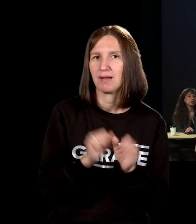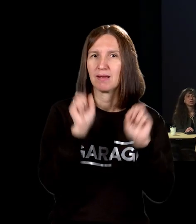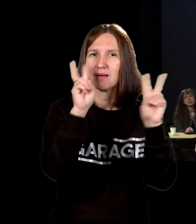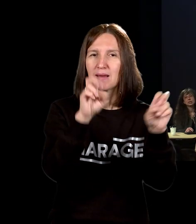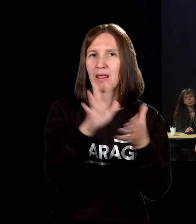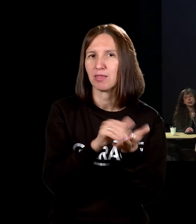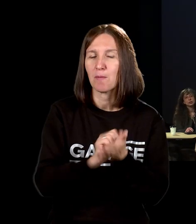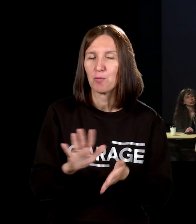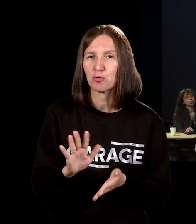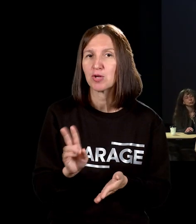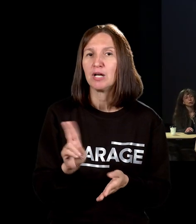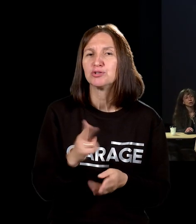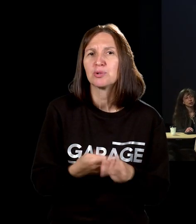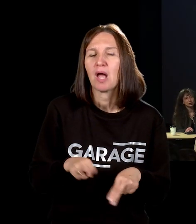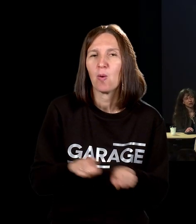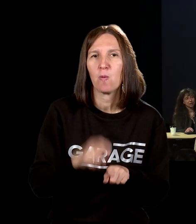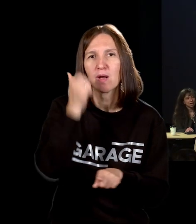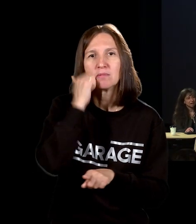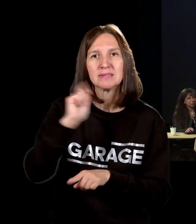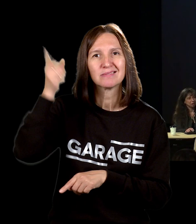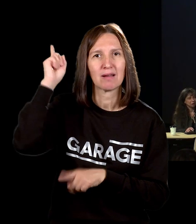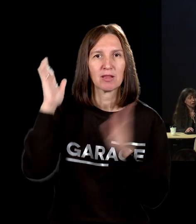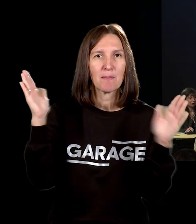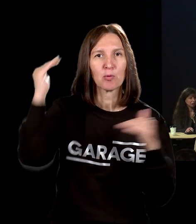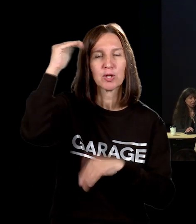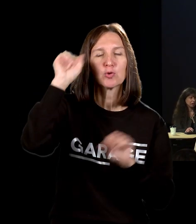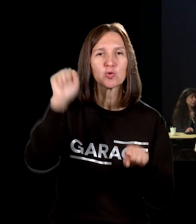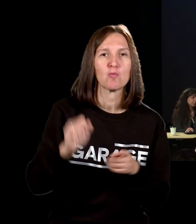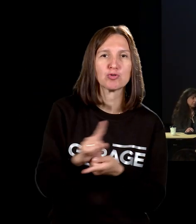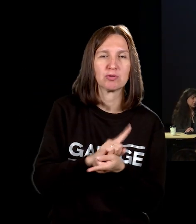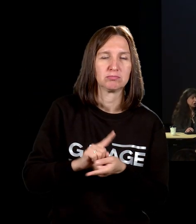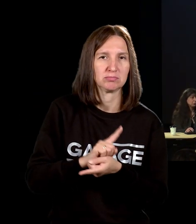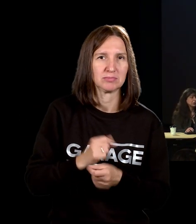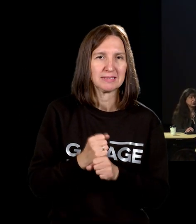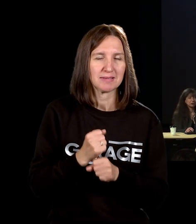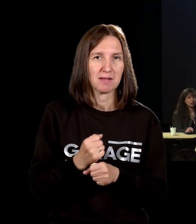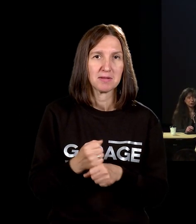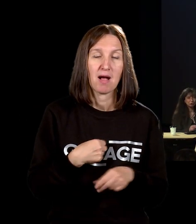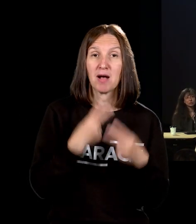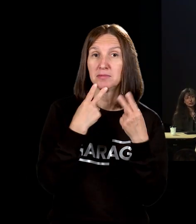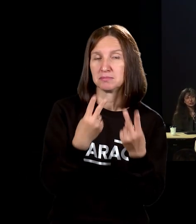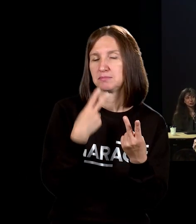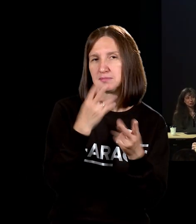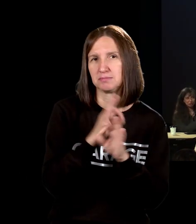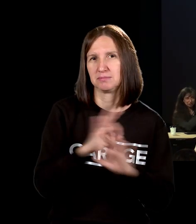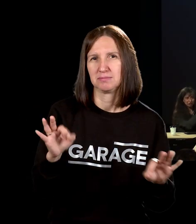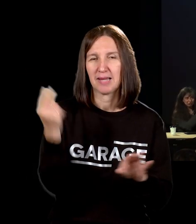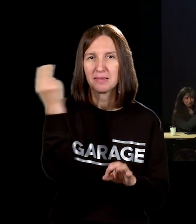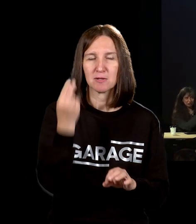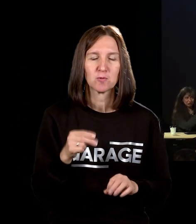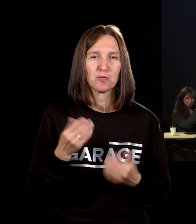же такое этот старинный портрет и что с ним можно сделать. Они совершенно блистательно дорисовано, то